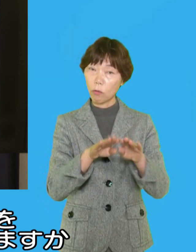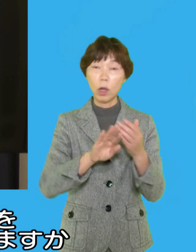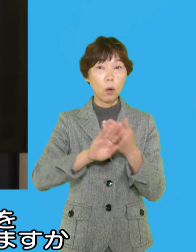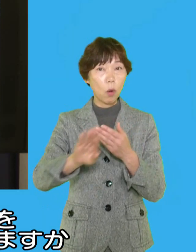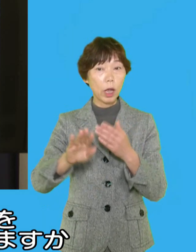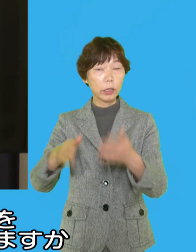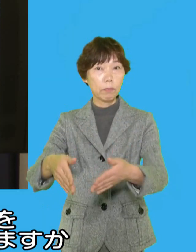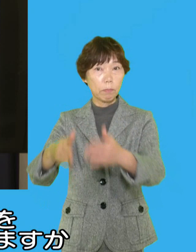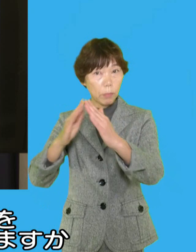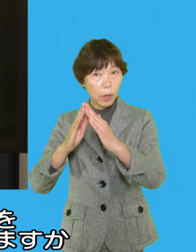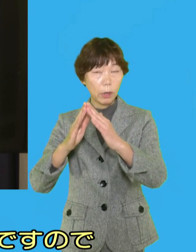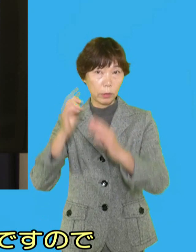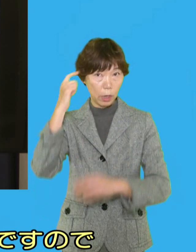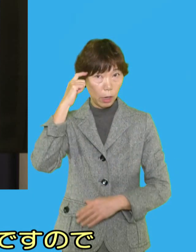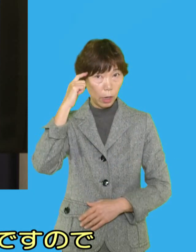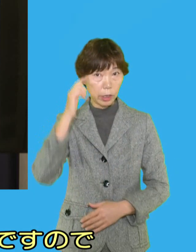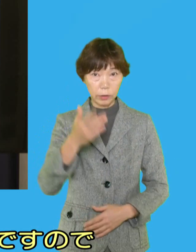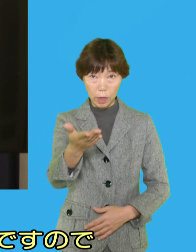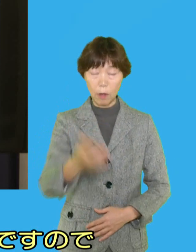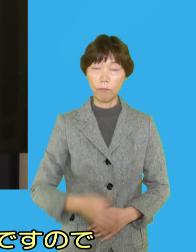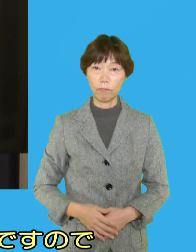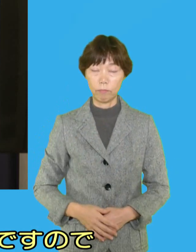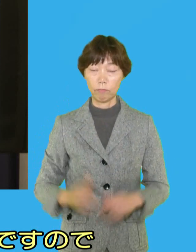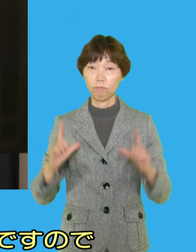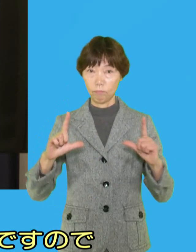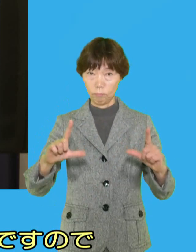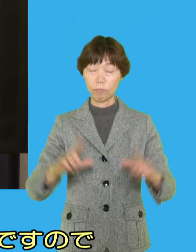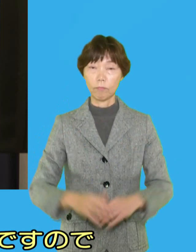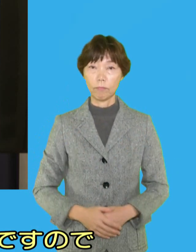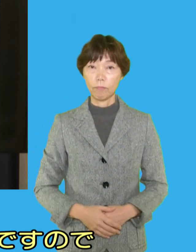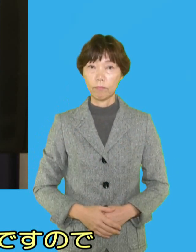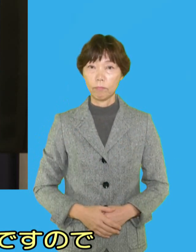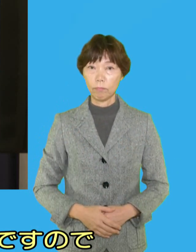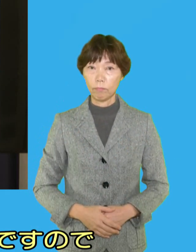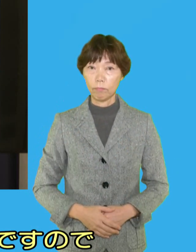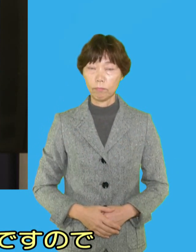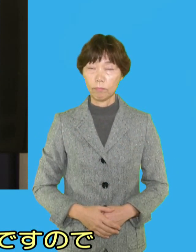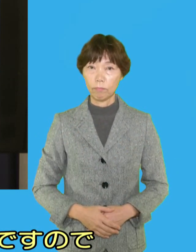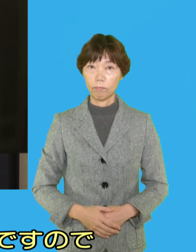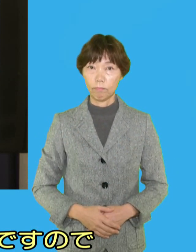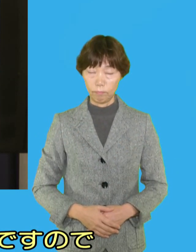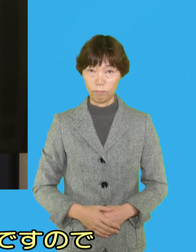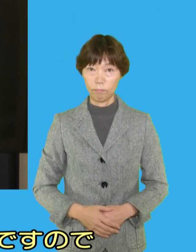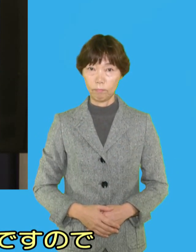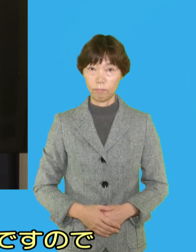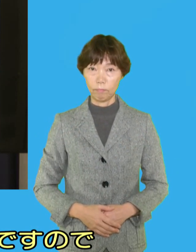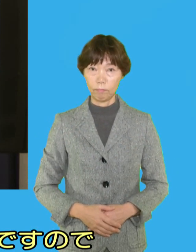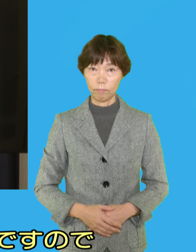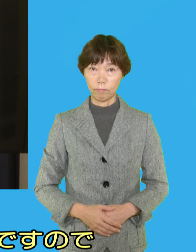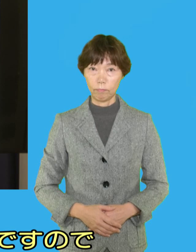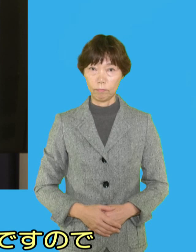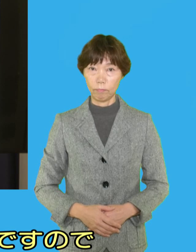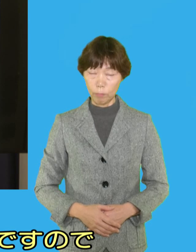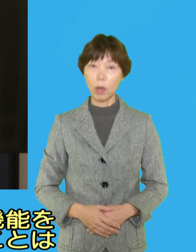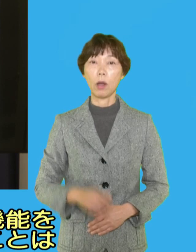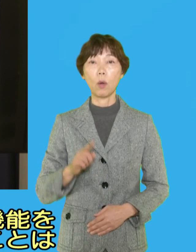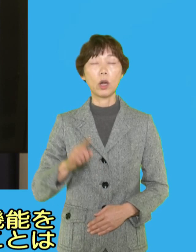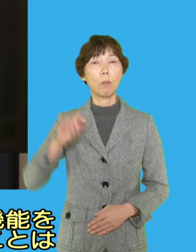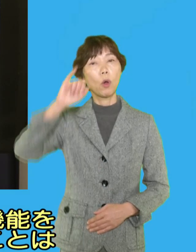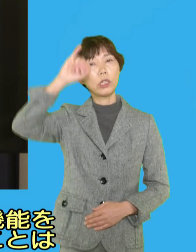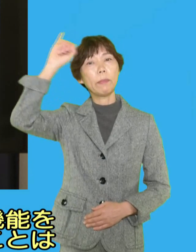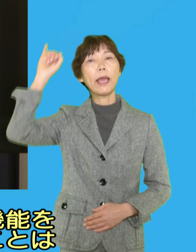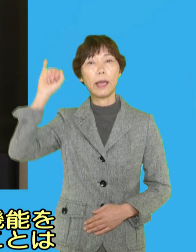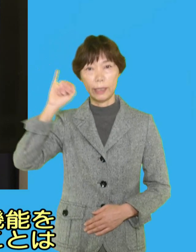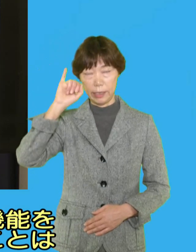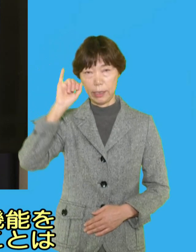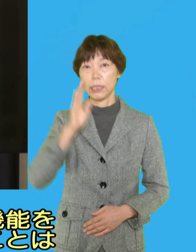を想定していらっしゃるんですか。 そうですね、今、もちろんこれもイメージですので、実際に